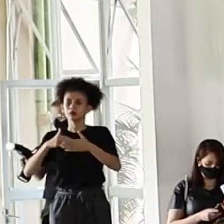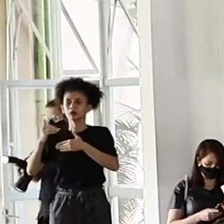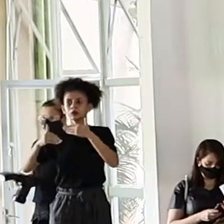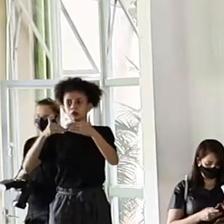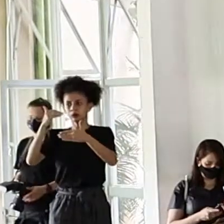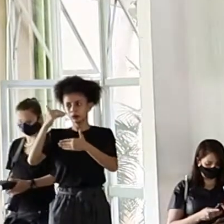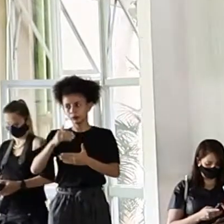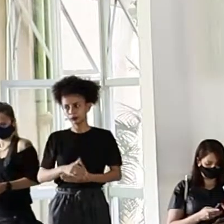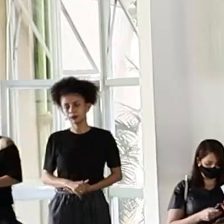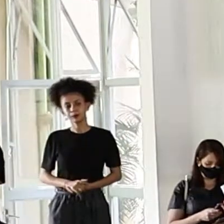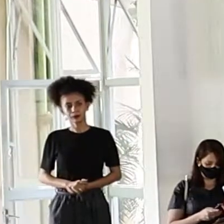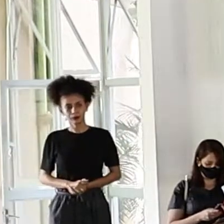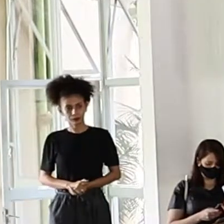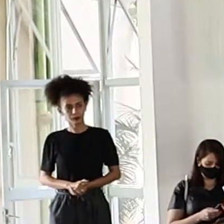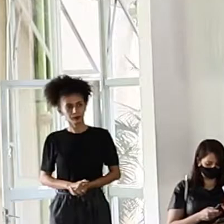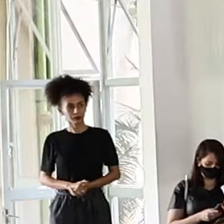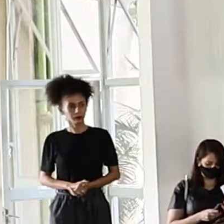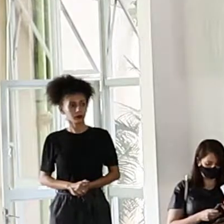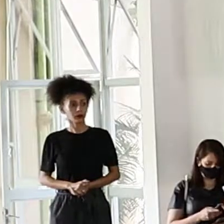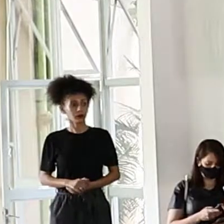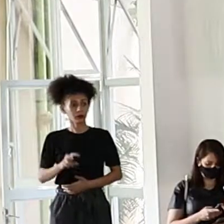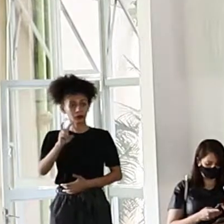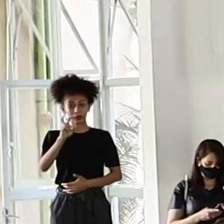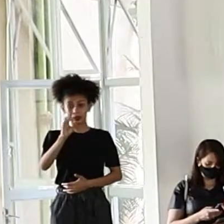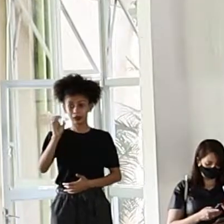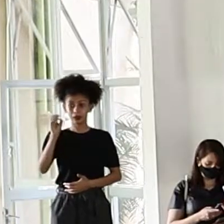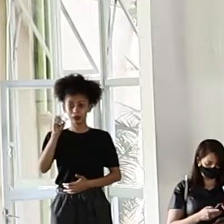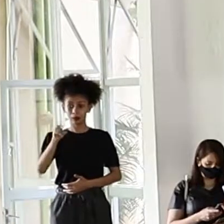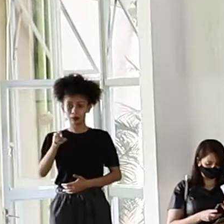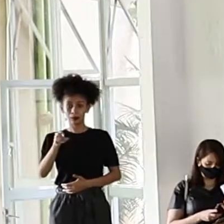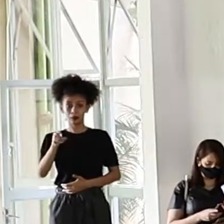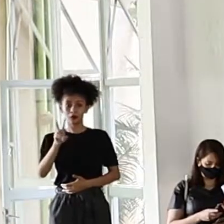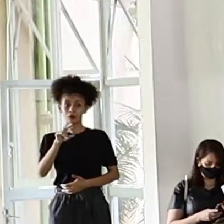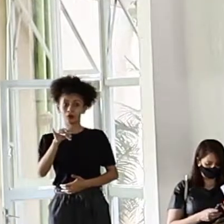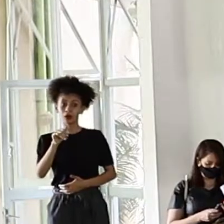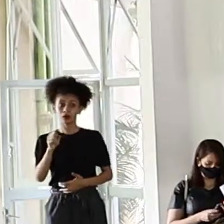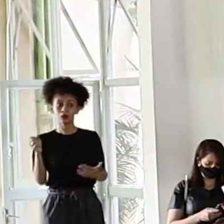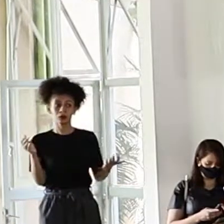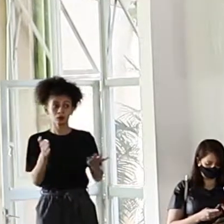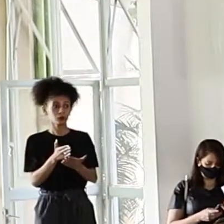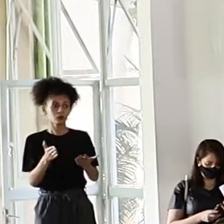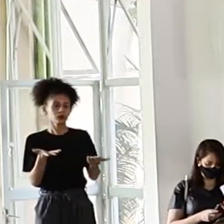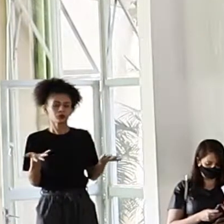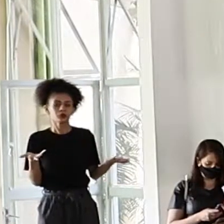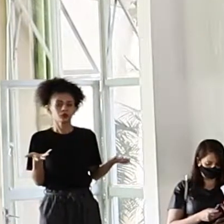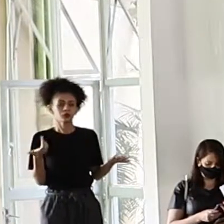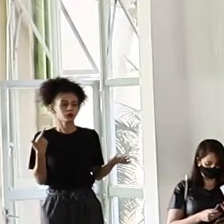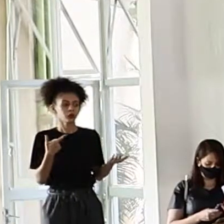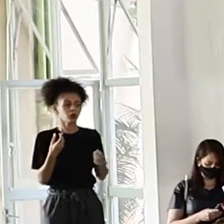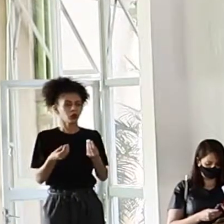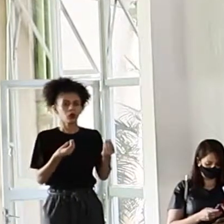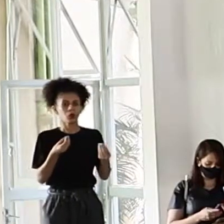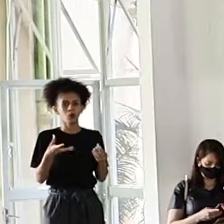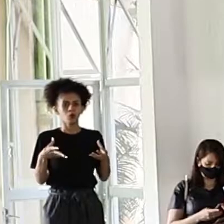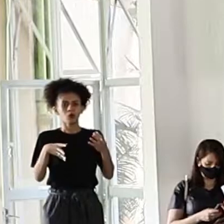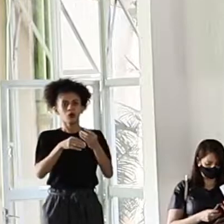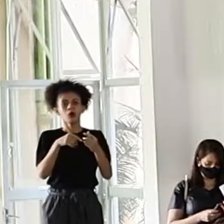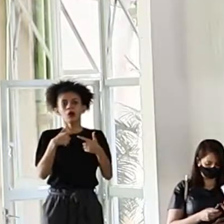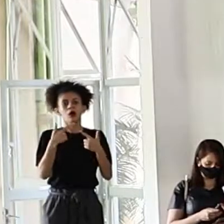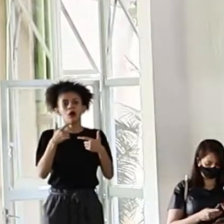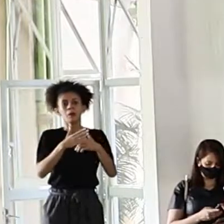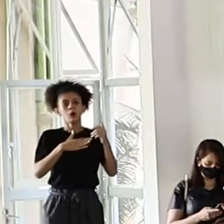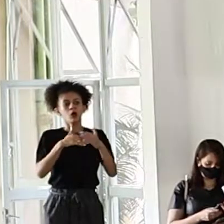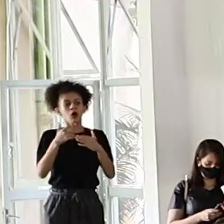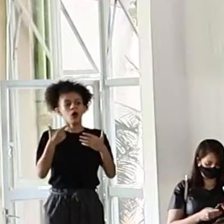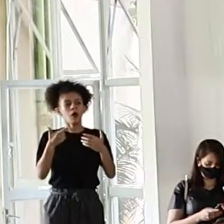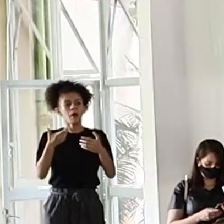vagas hoje e não tem como Opalas eu não tenho mão de obra qualificada nós lançamos aqui o DF digital